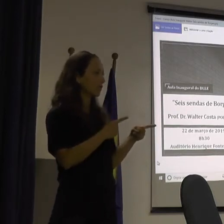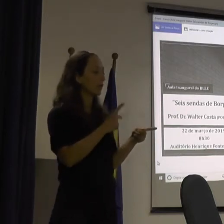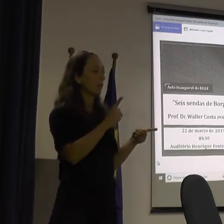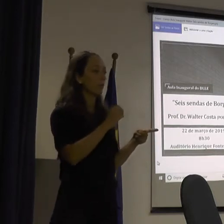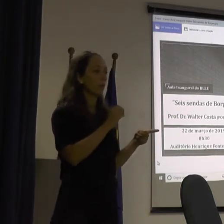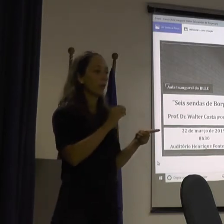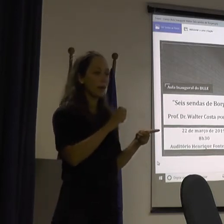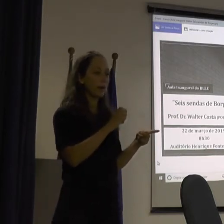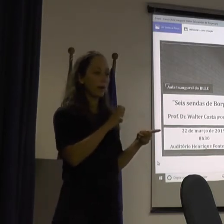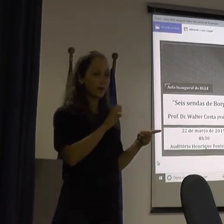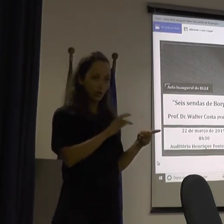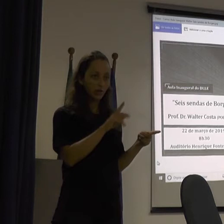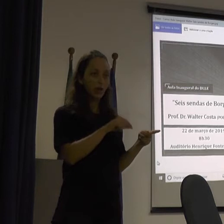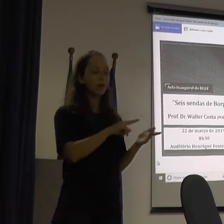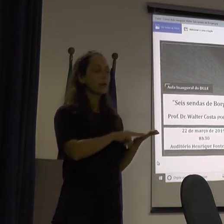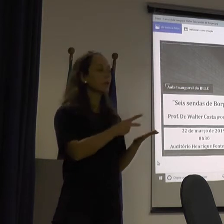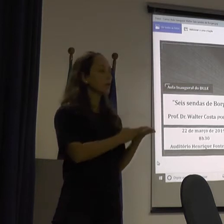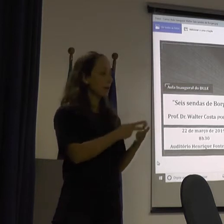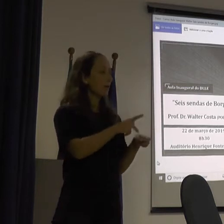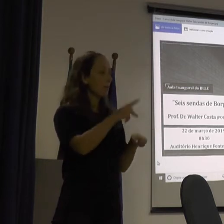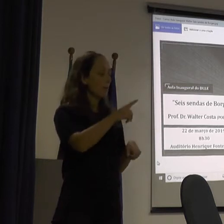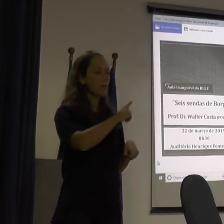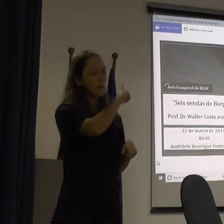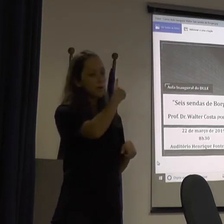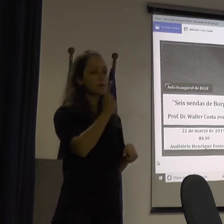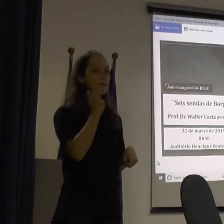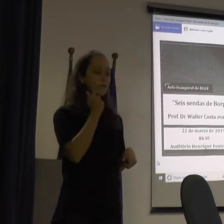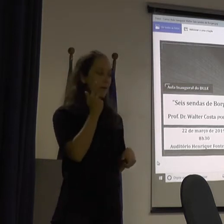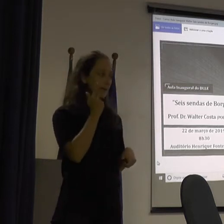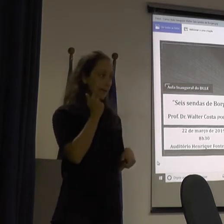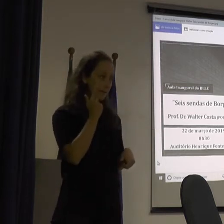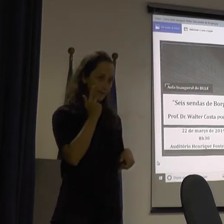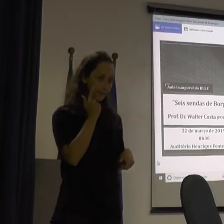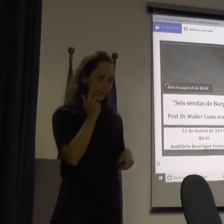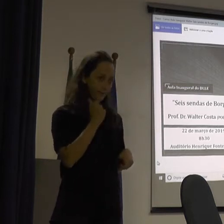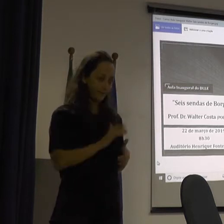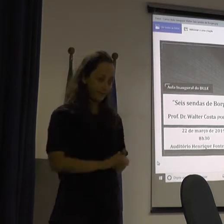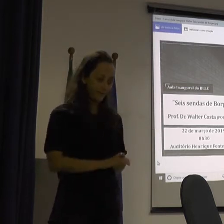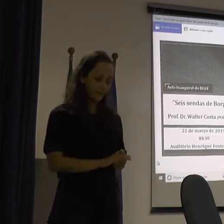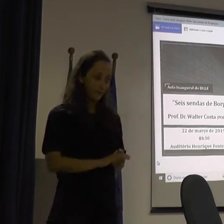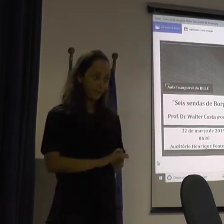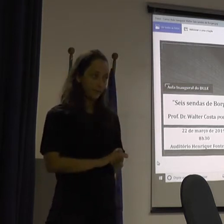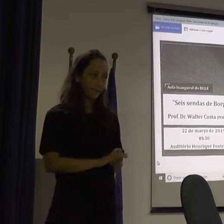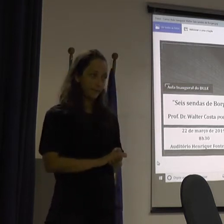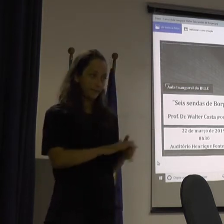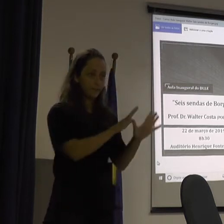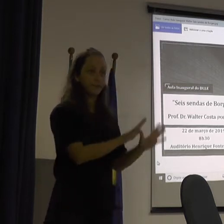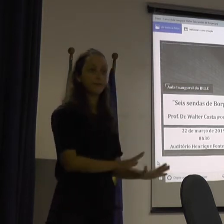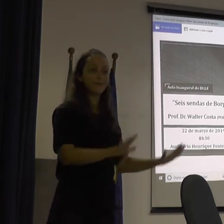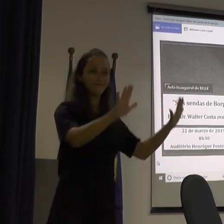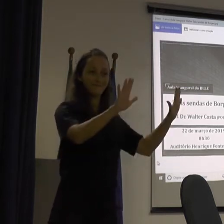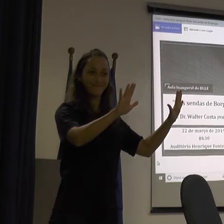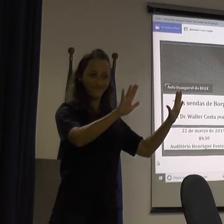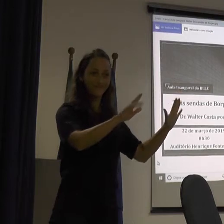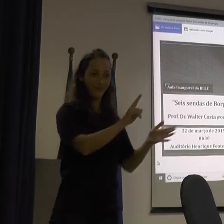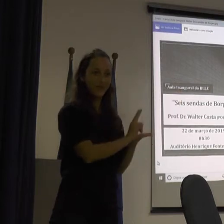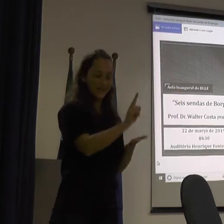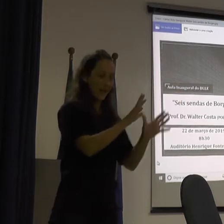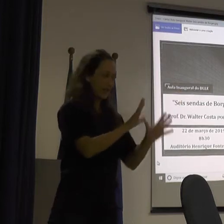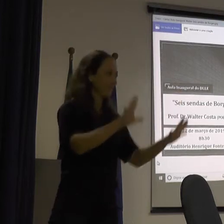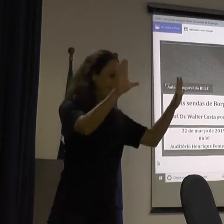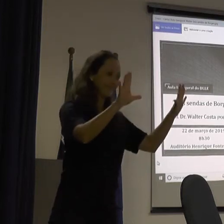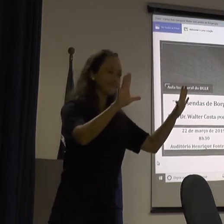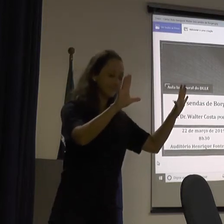no programa também de Estudos da Tradução da Universidade do Ceará, da Federal do Ceará.